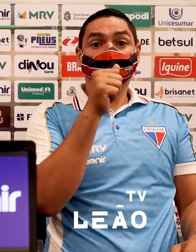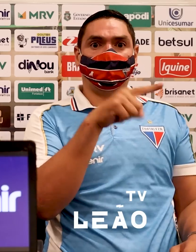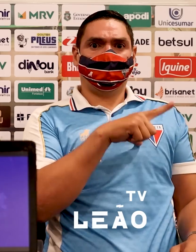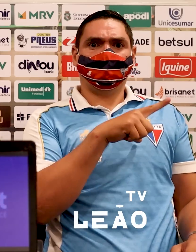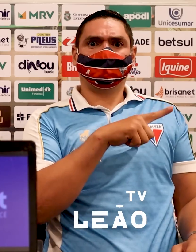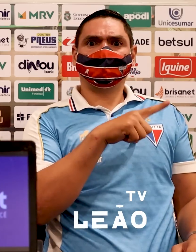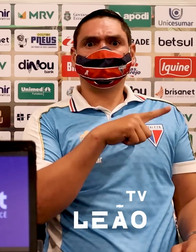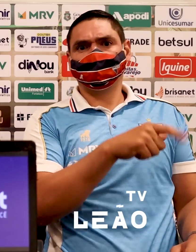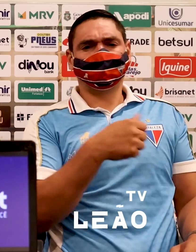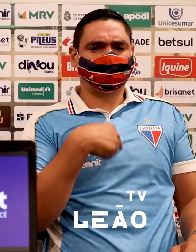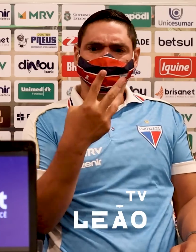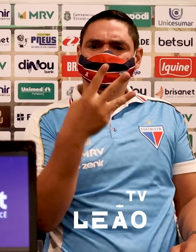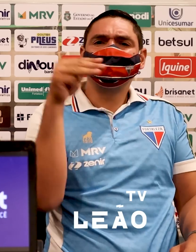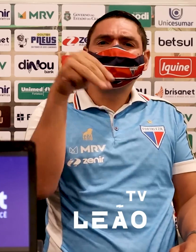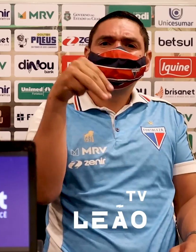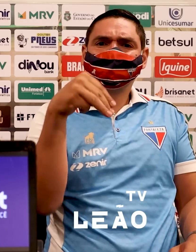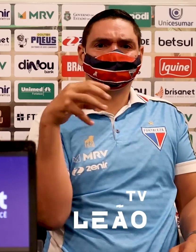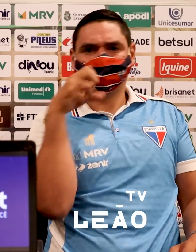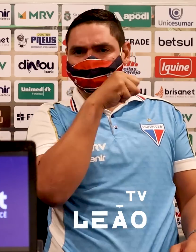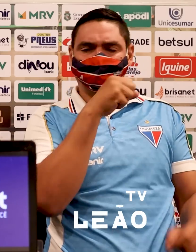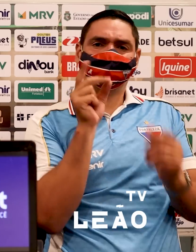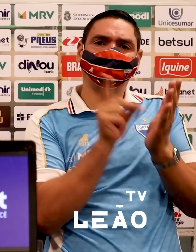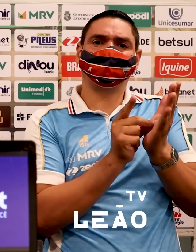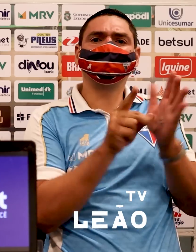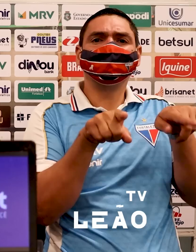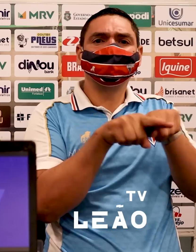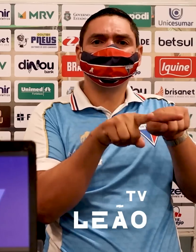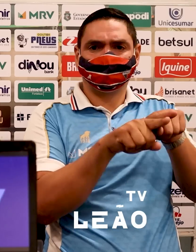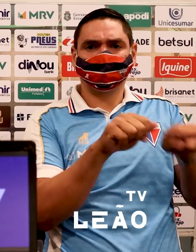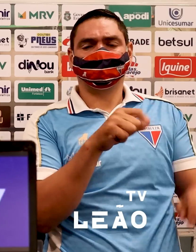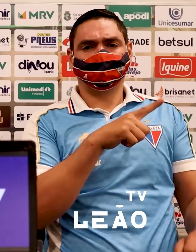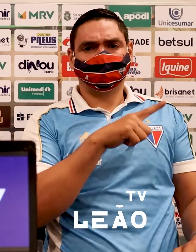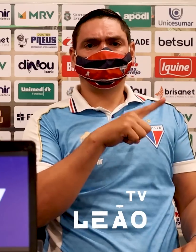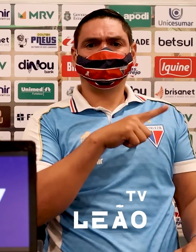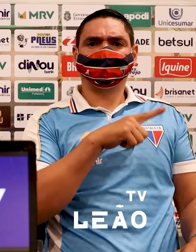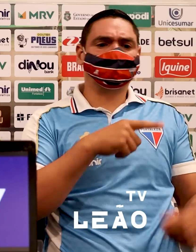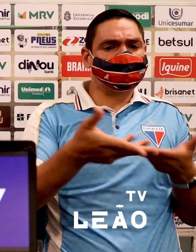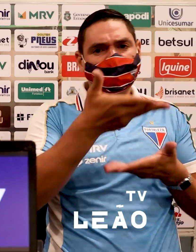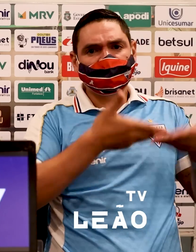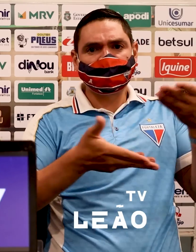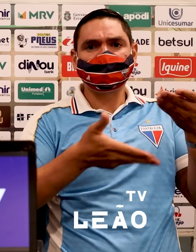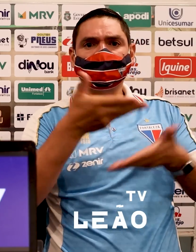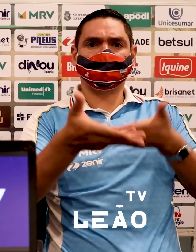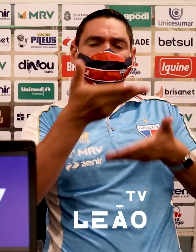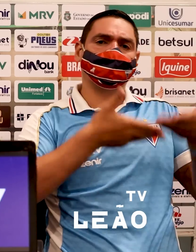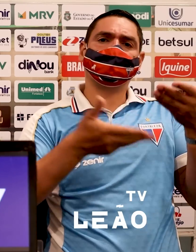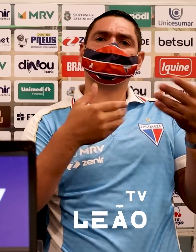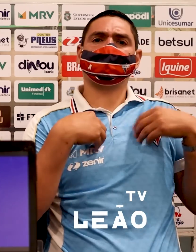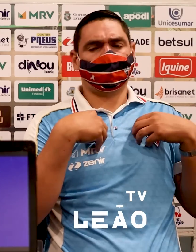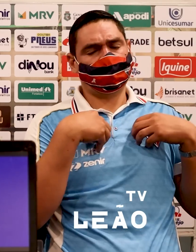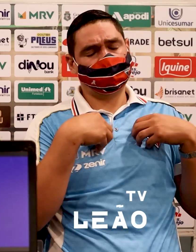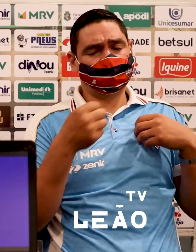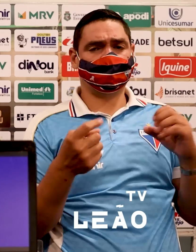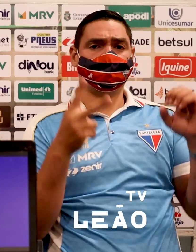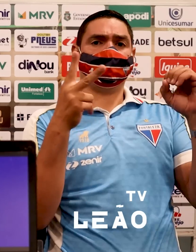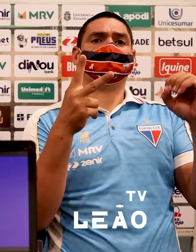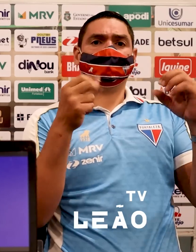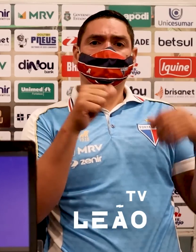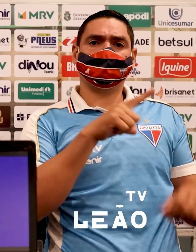muy temprano, 3 minutos, una buena jugada colectiva. El segundo gol,